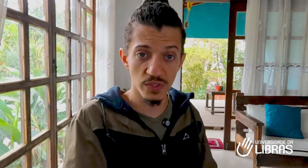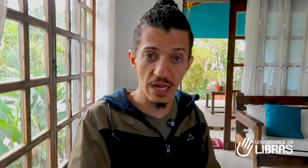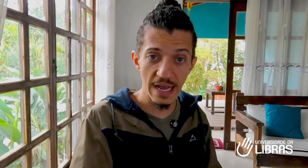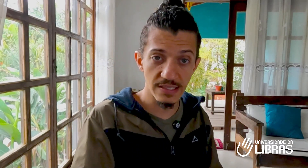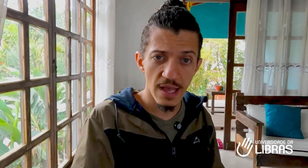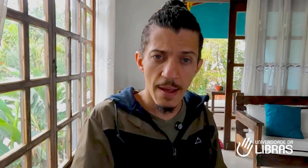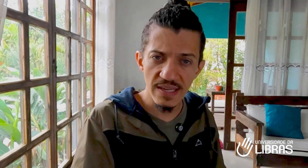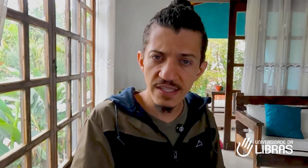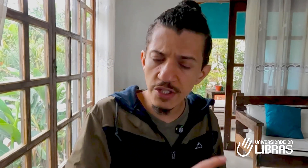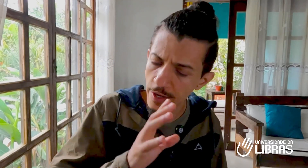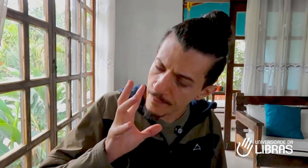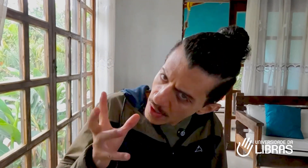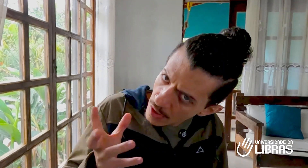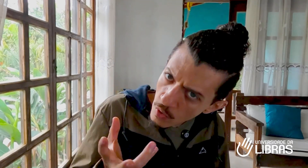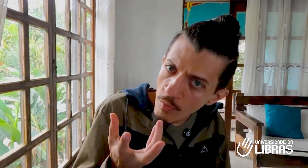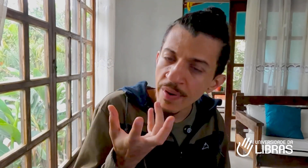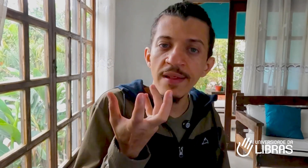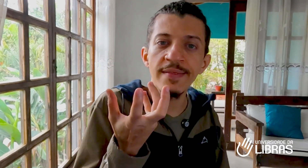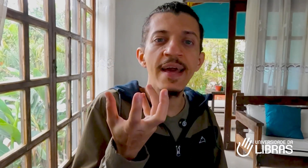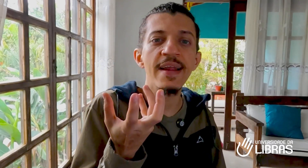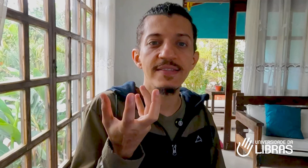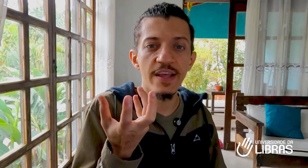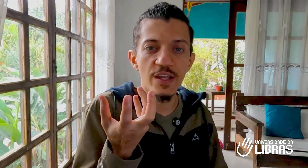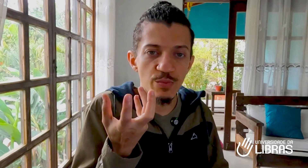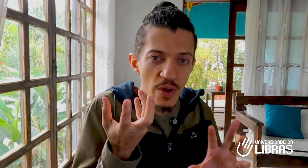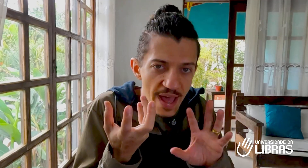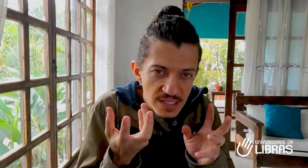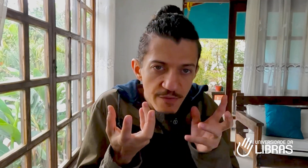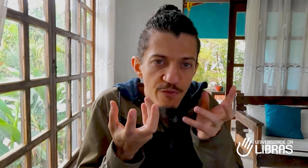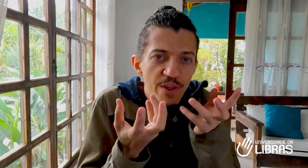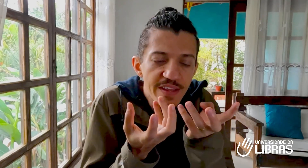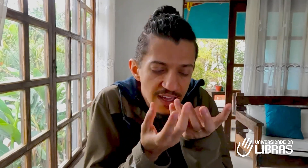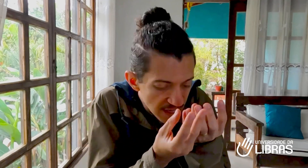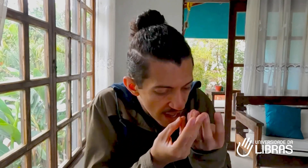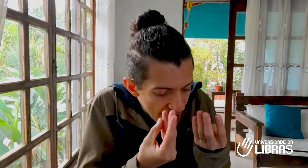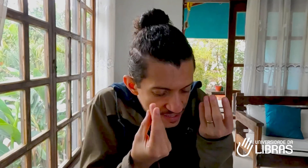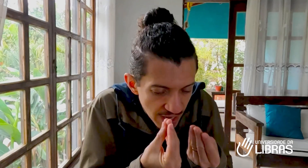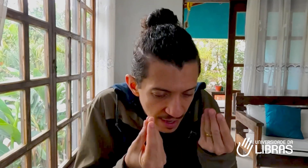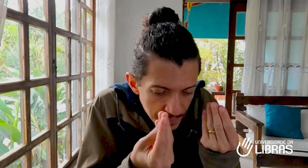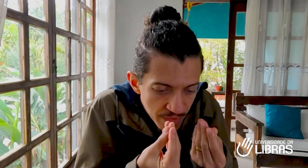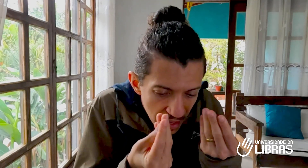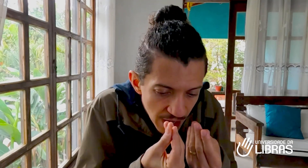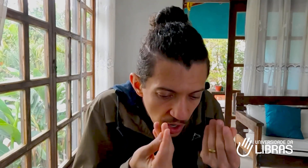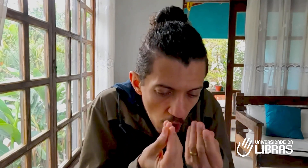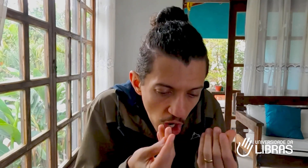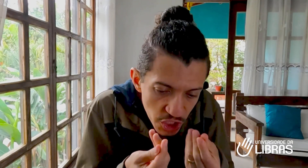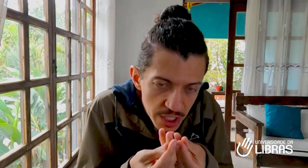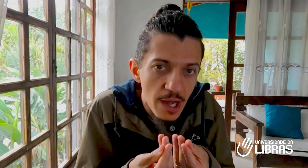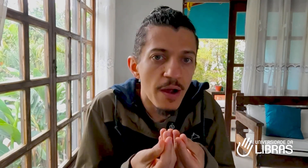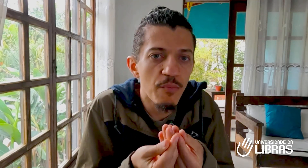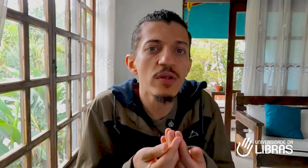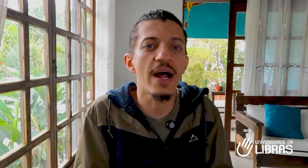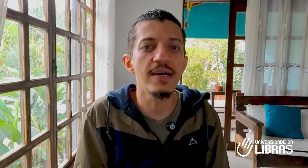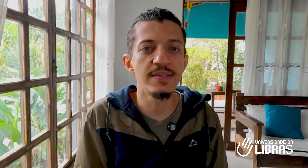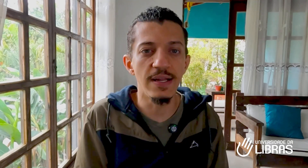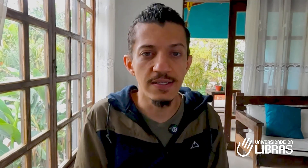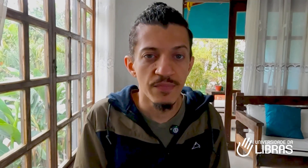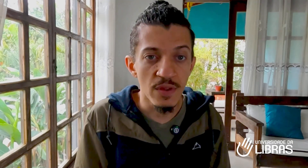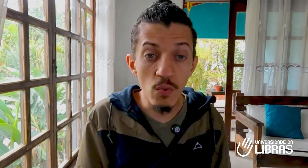sinais, mas sim de compreender esse ritmo, essa fluidez, essa lógica por trás deles. Então, quando você